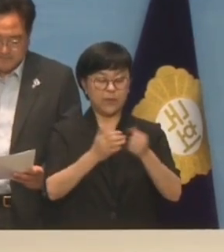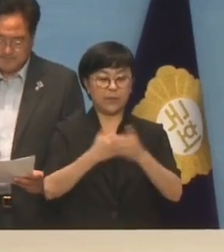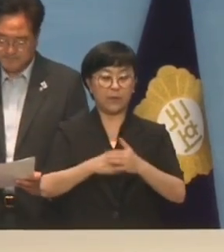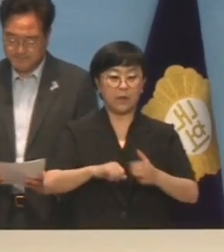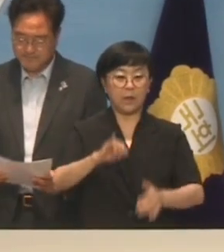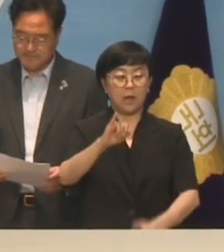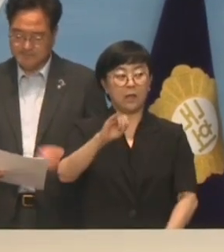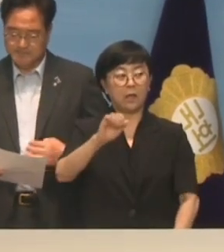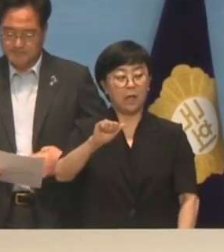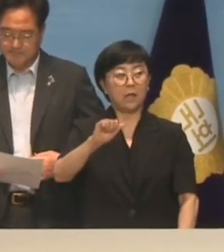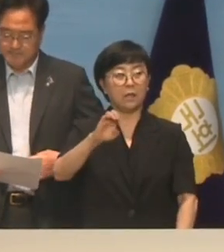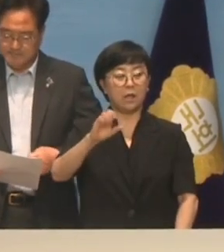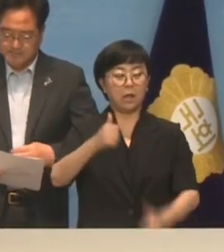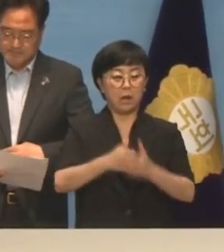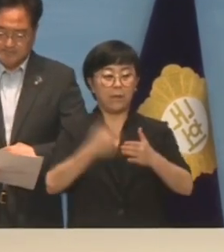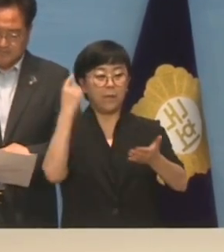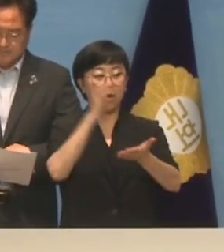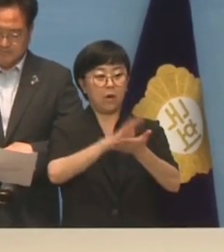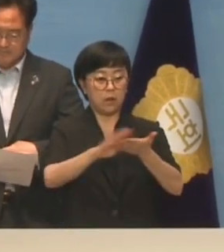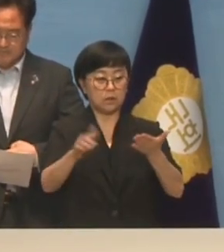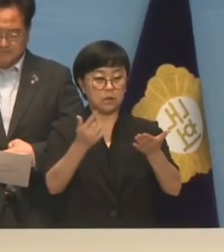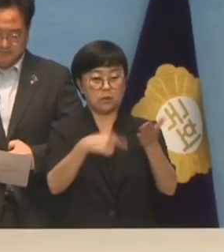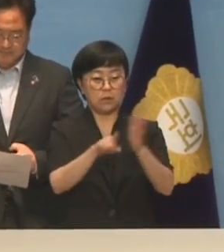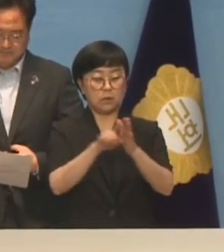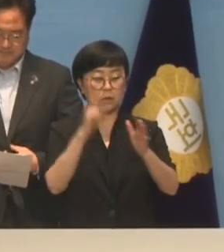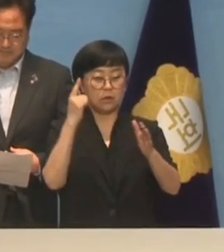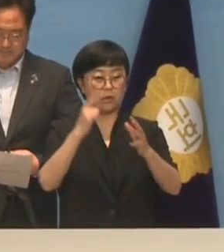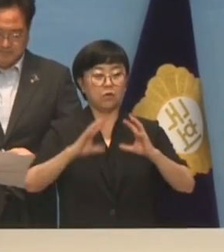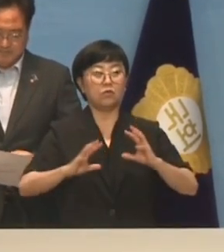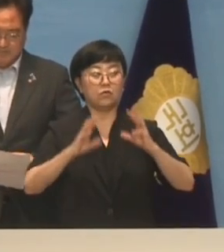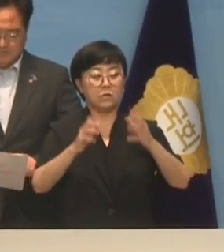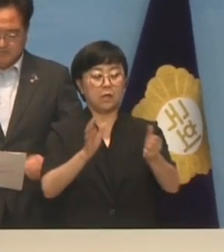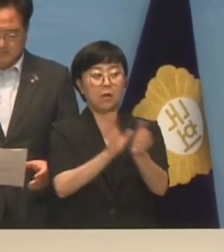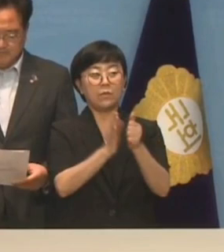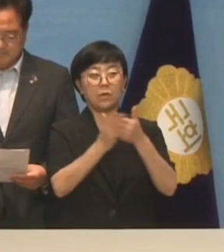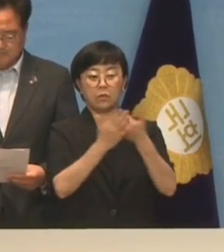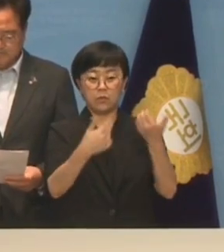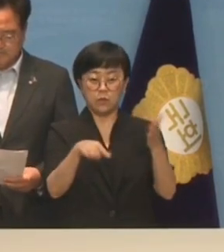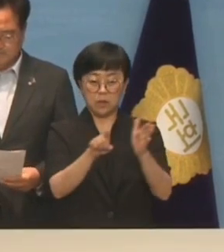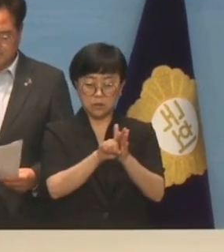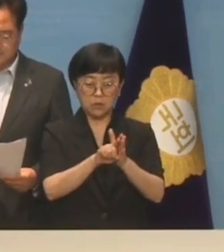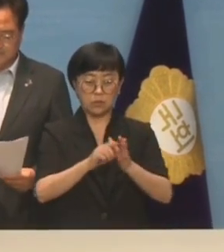기구는 원자력의 평화적 이용을 위한 연구와 국제 협력을 위해 노력해 왔습니다.